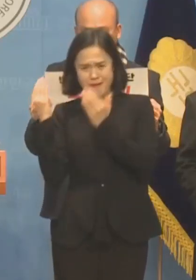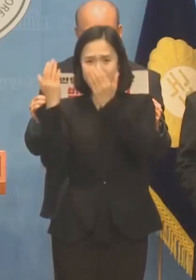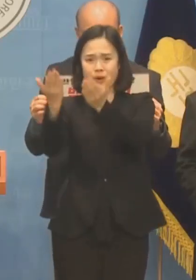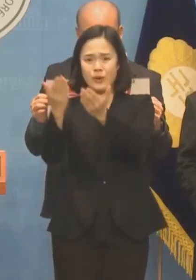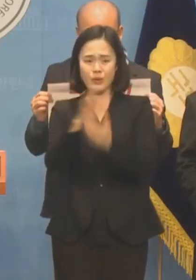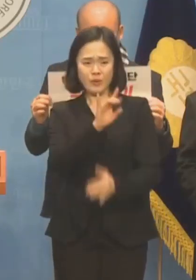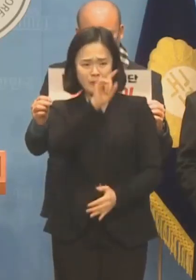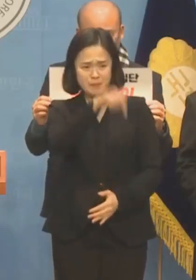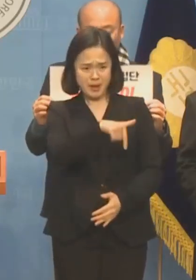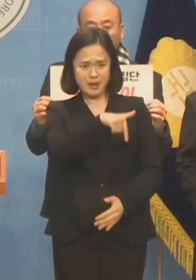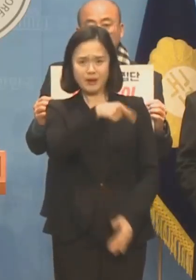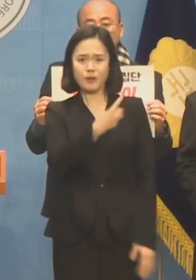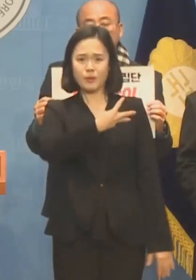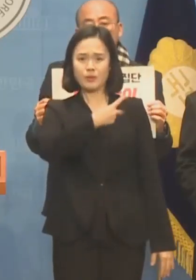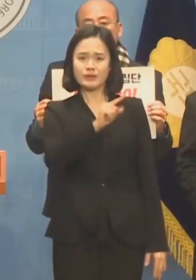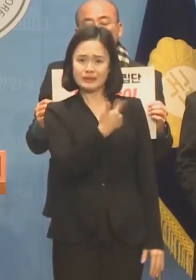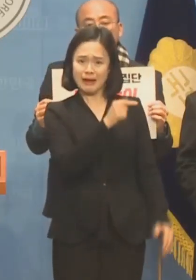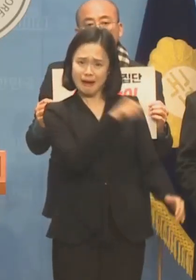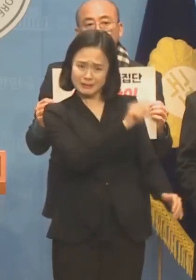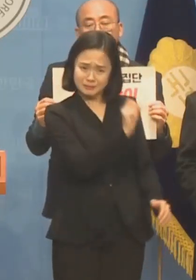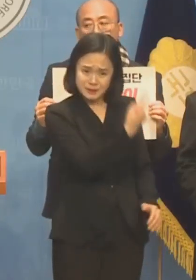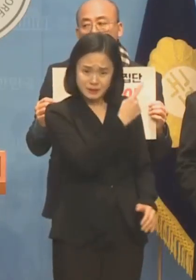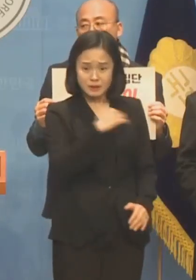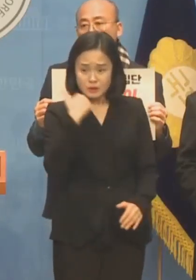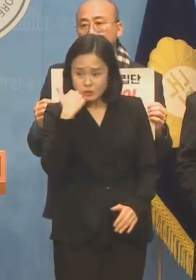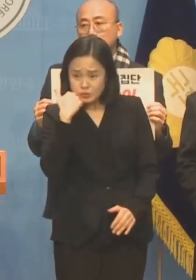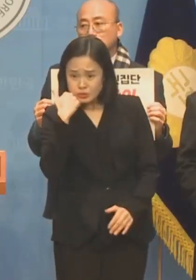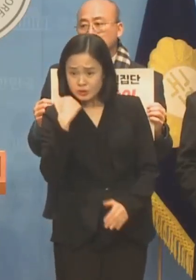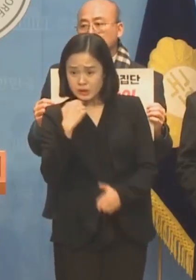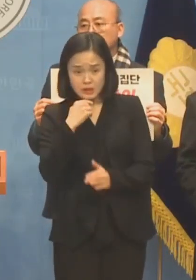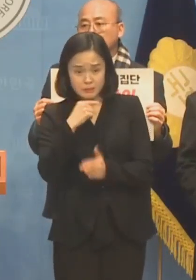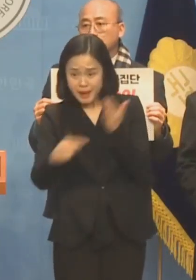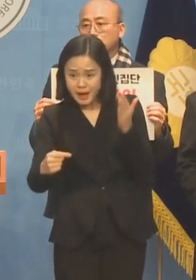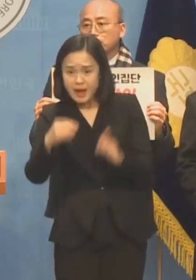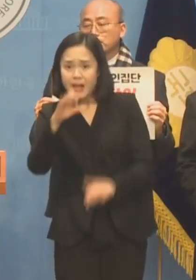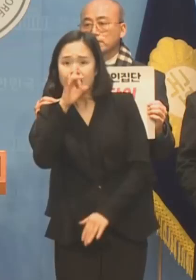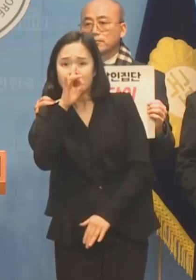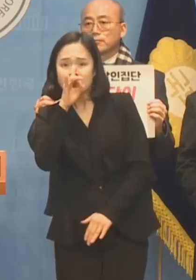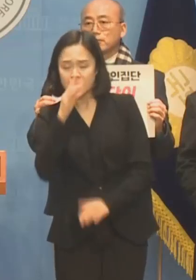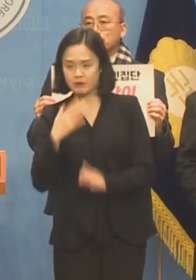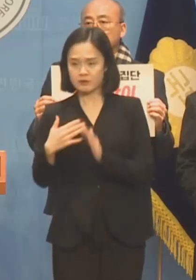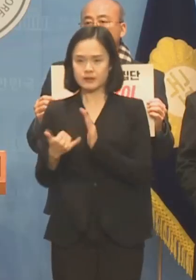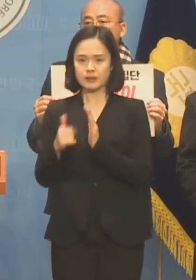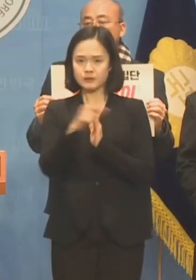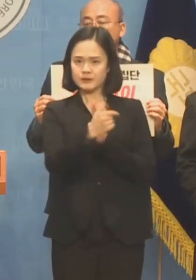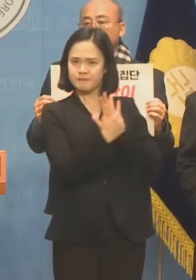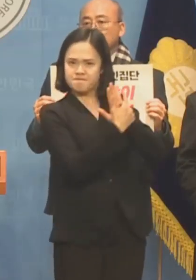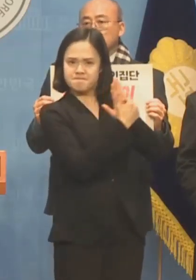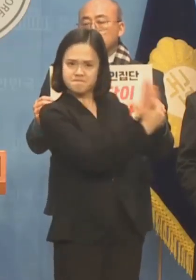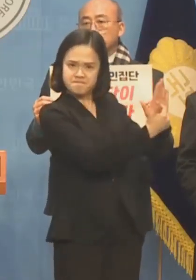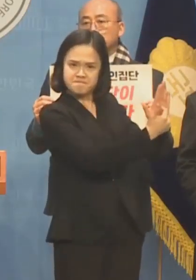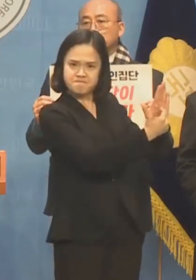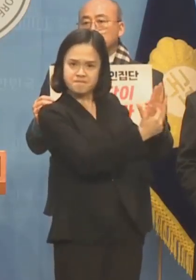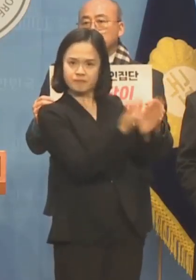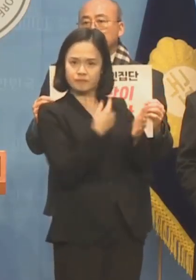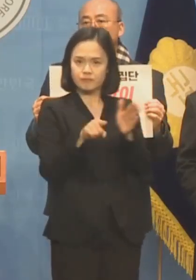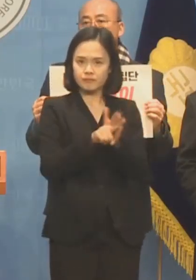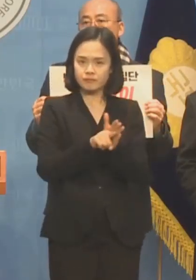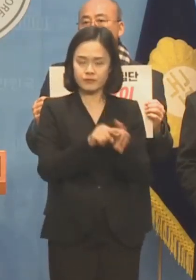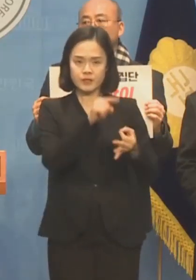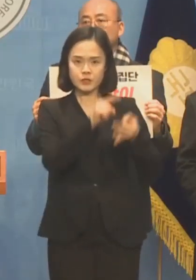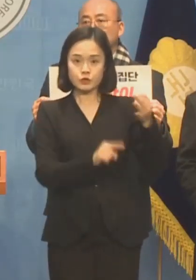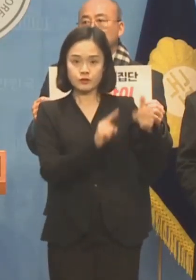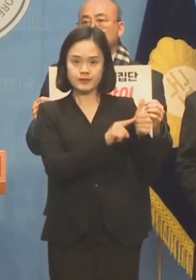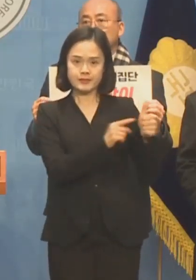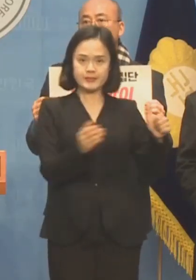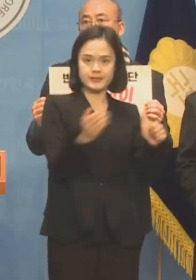다른 사람 희생 안 시키고 우리 가족이 막겠다는 그런 생각으로 이번에 윤석열 씨 체포로 갈 때